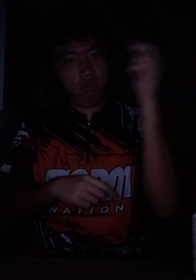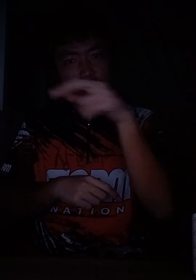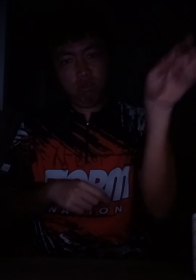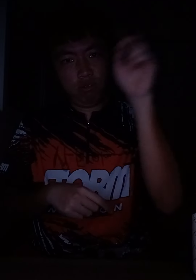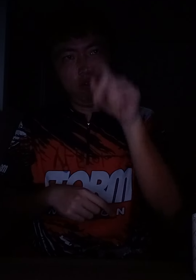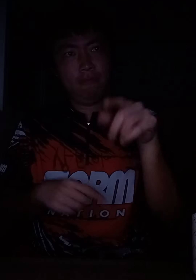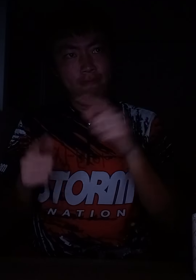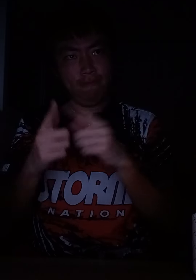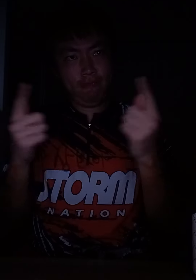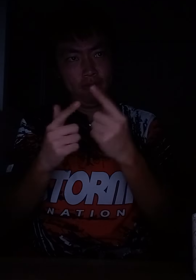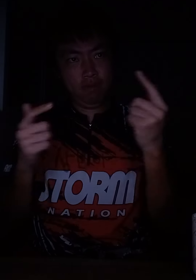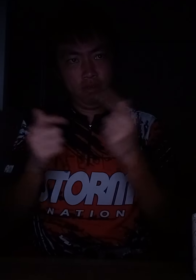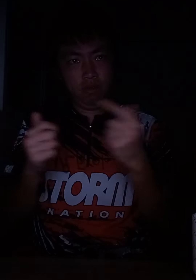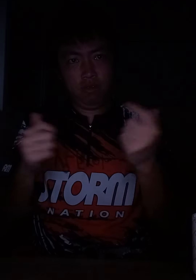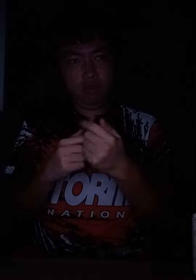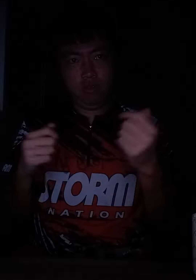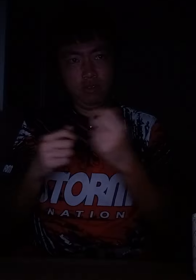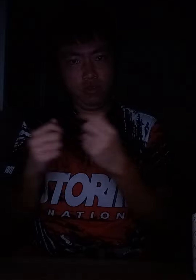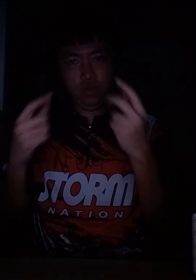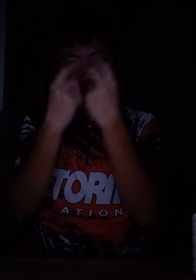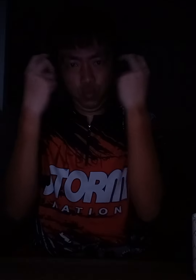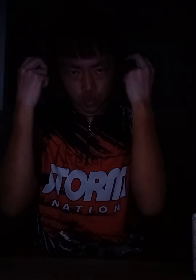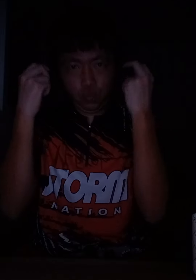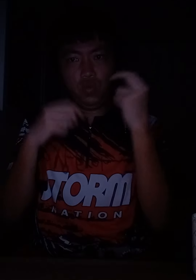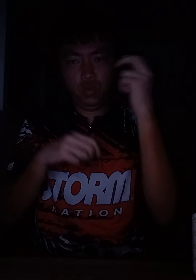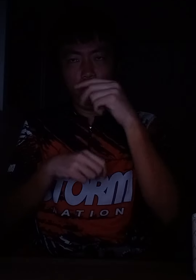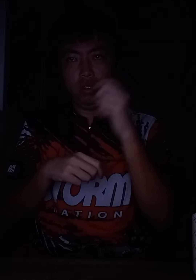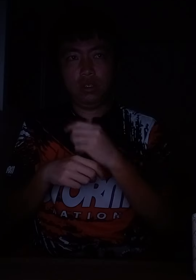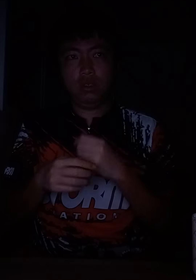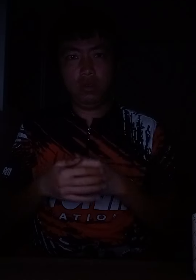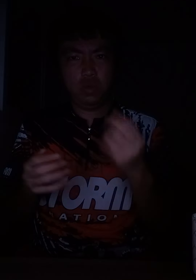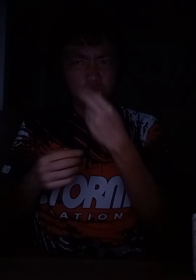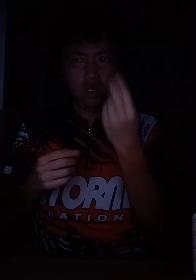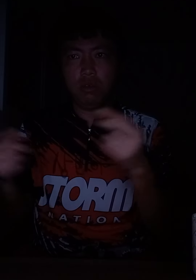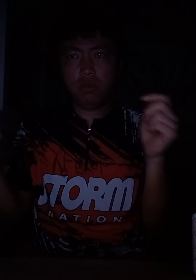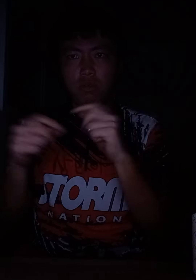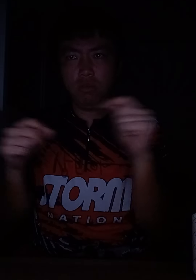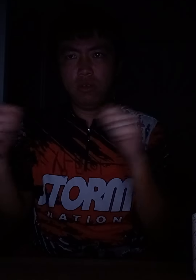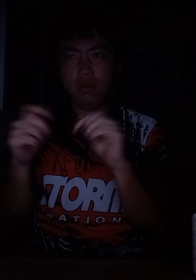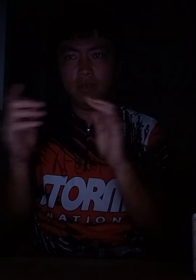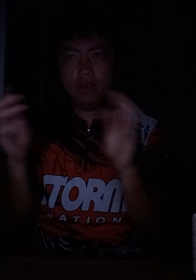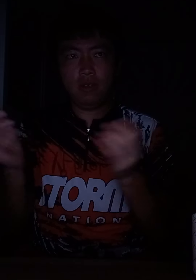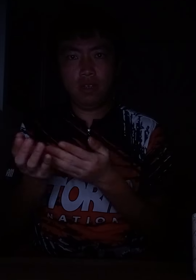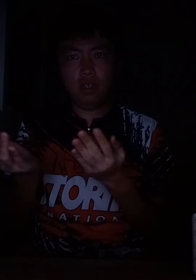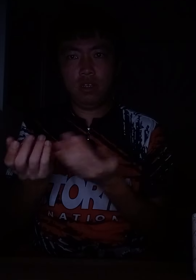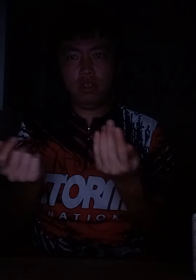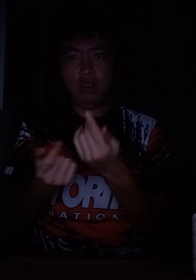편의 점주가 제대로 써달라고 요구했는데 돌아온 건 욕설과 폭행 시비였습니다. 신재무죠.